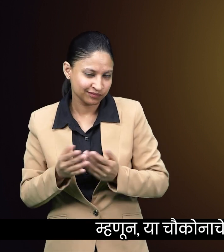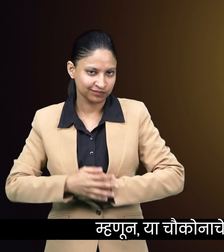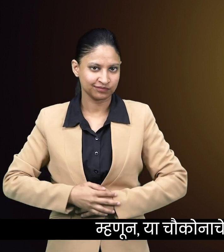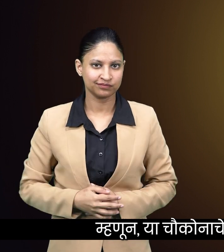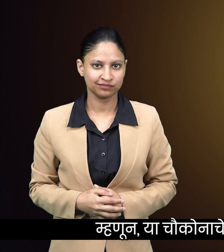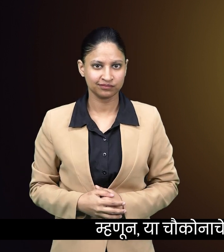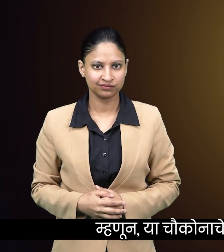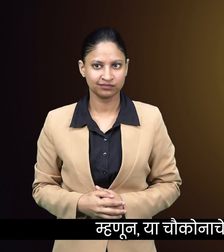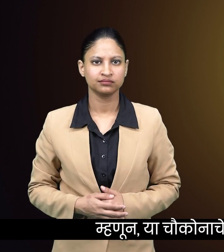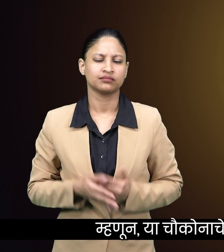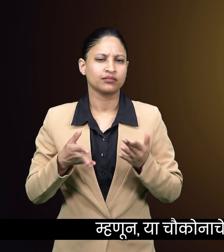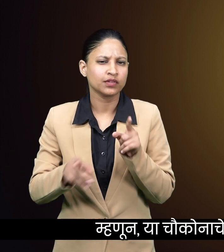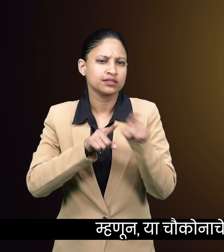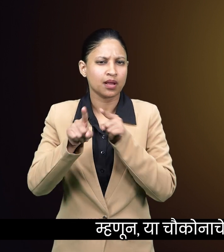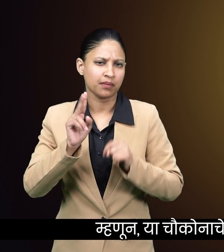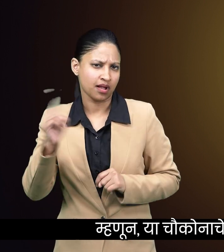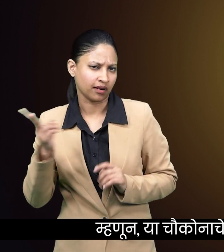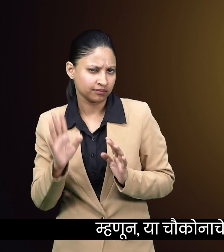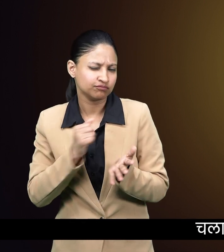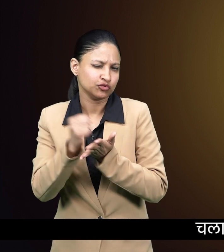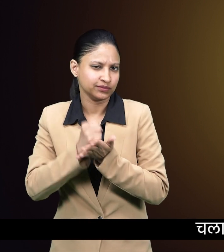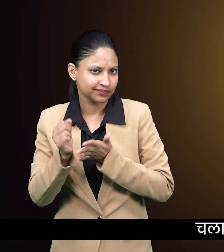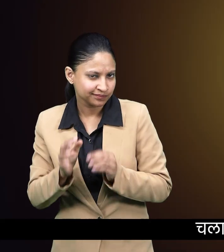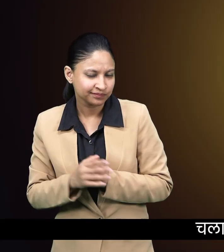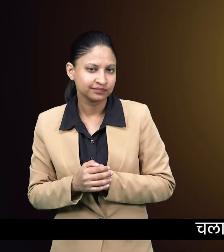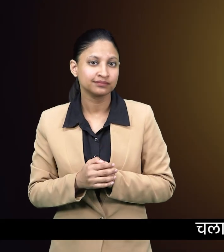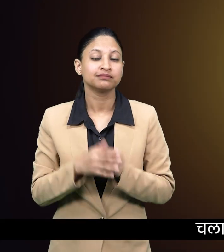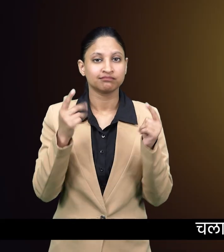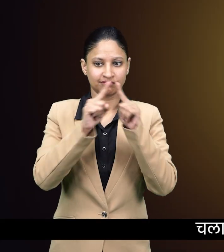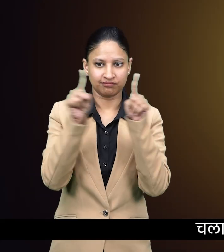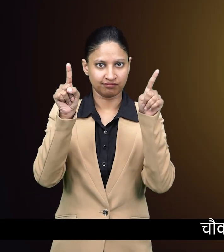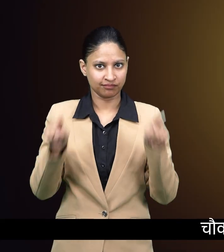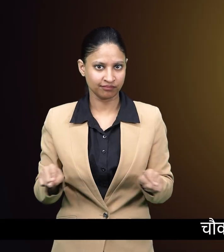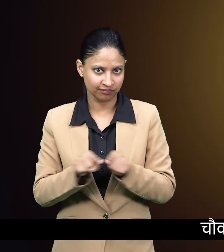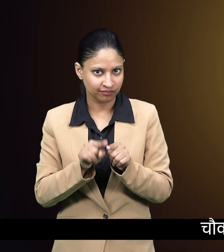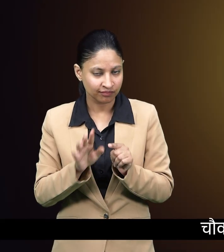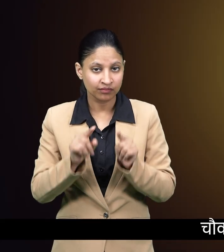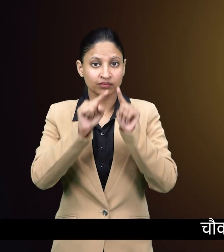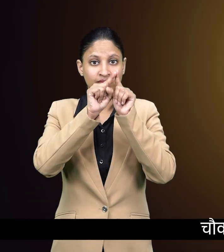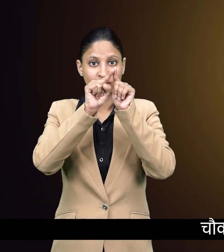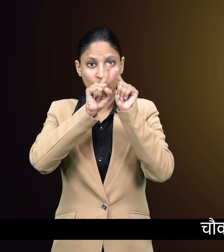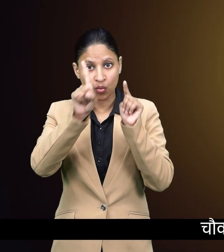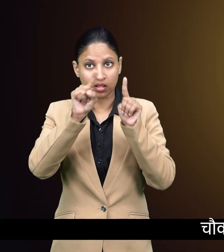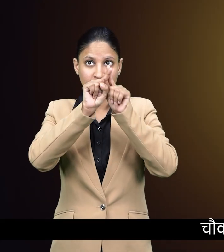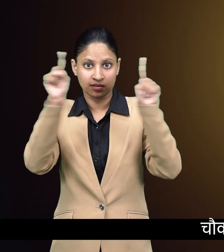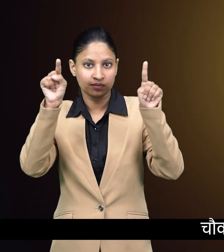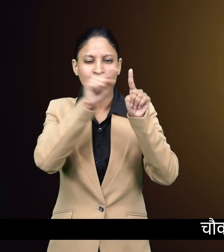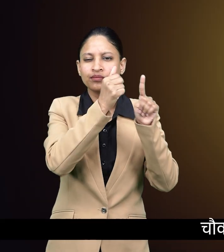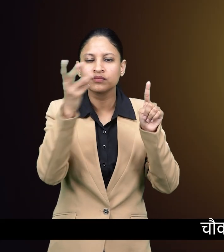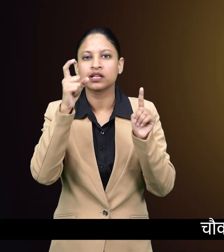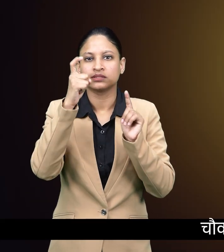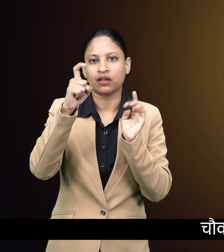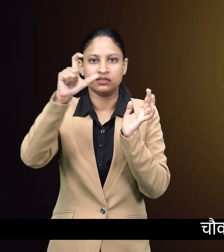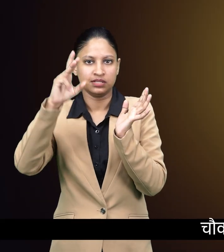चौकोनी सेंटीमीटर, 25 सेंटीमीटर चौरस. चला आणखीन एक उदाहरण पाहूया. चौकोनाची प्रत्येक बाजू बरोबर